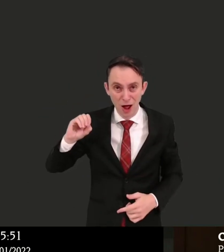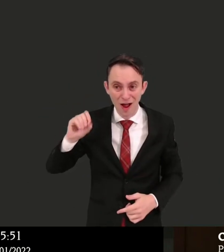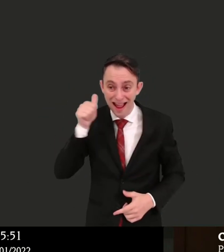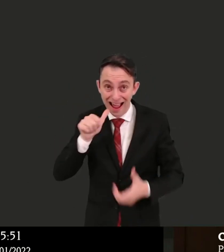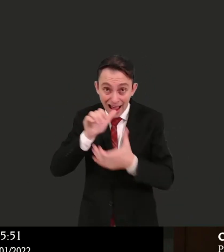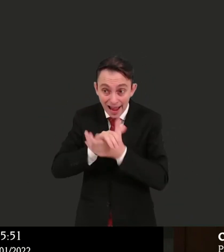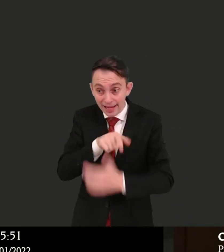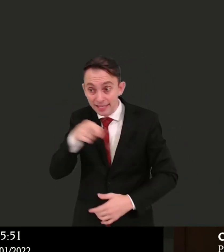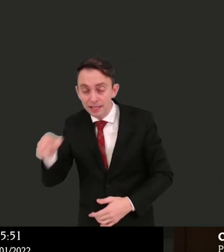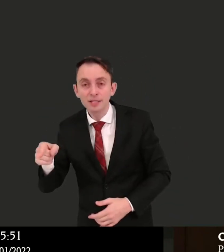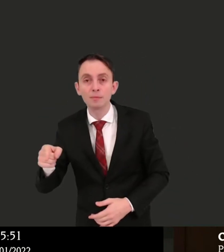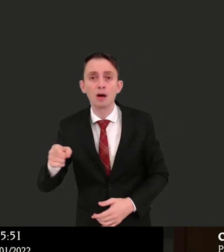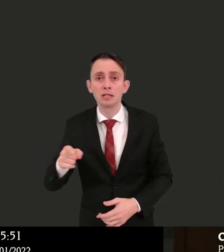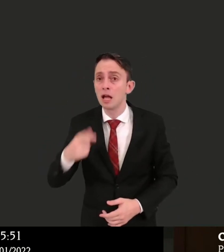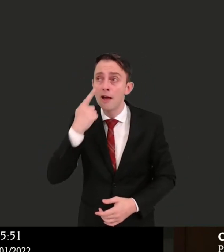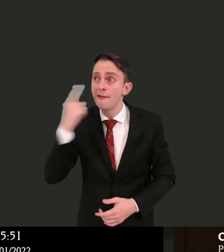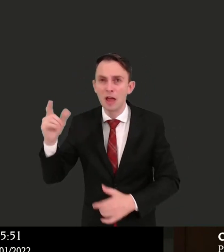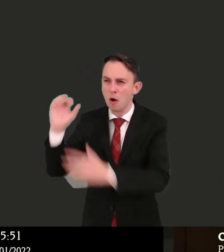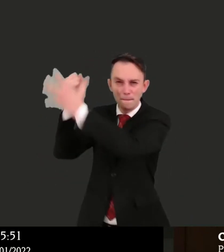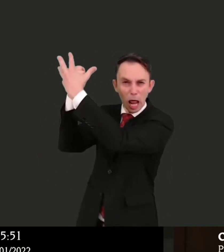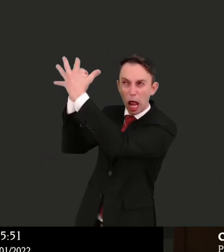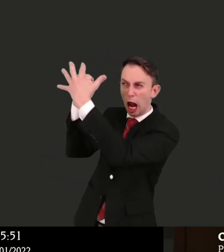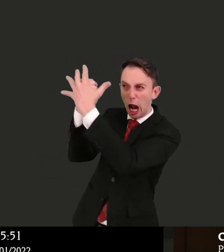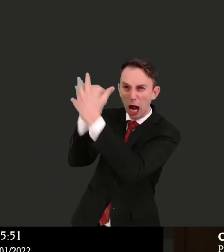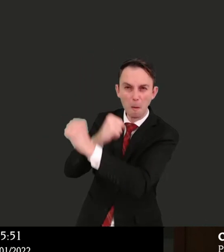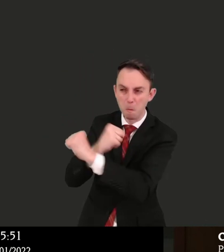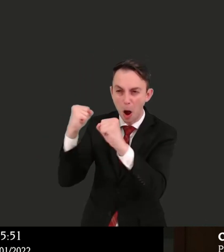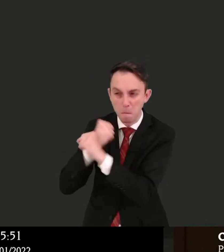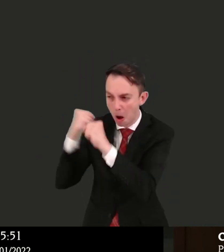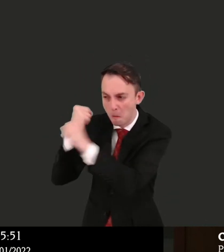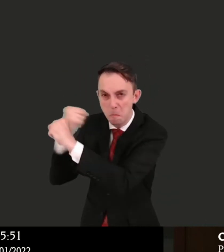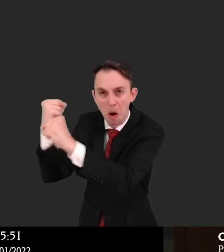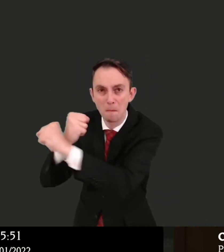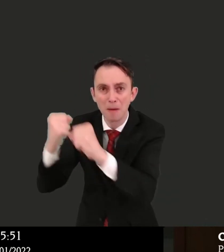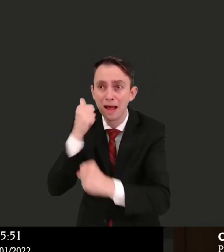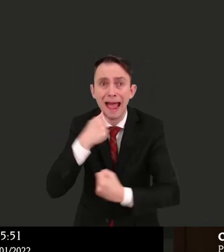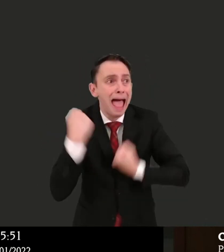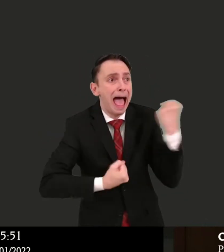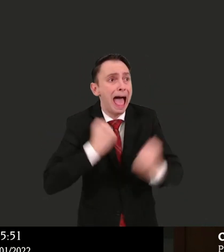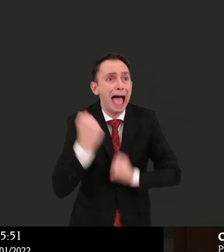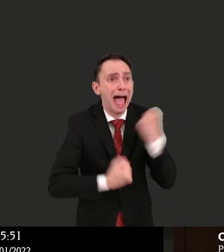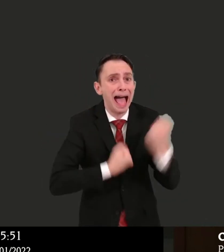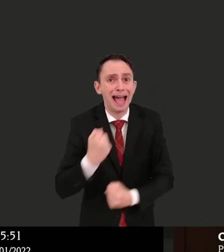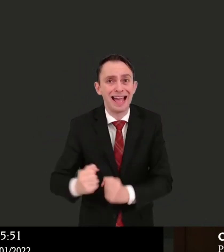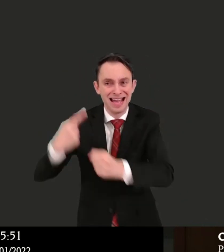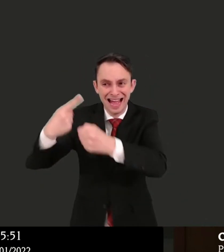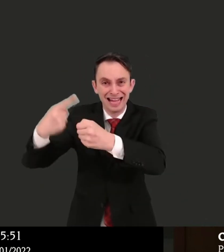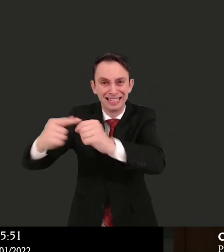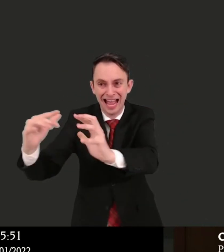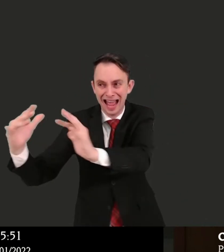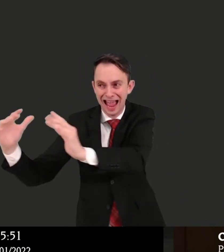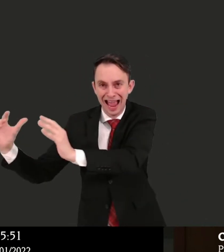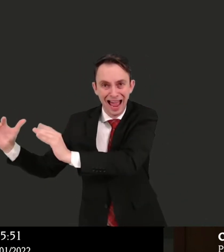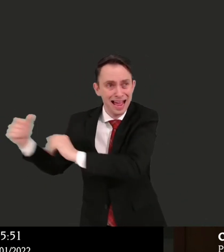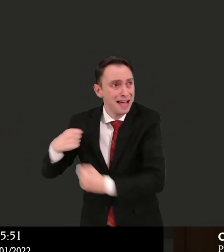no arado, se ficar olhando para trás, não é apto para fazer aragem. Meteu a mão no arado, segue adiante. Vai chorando,